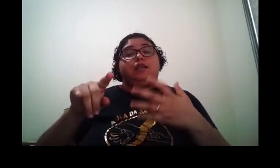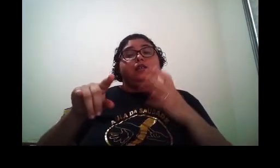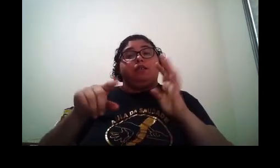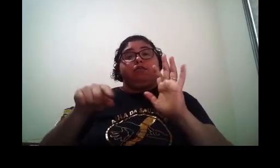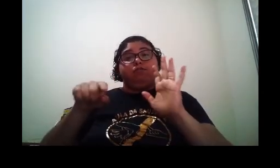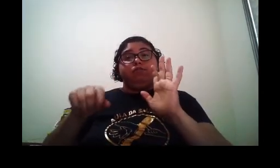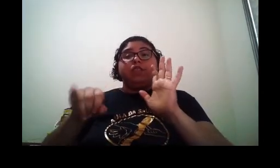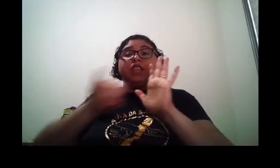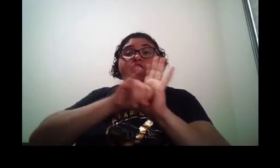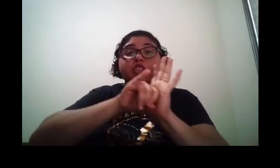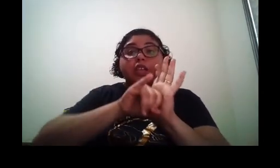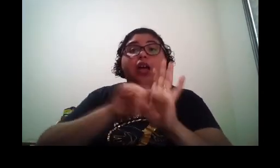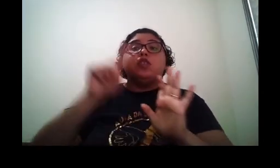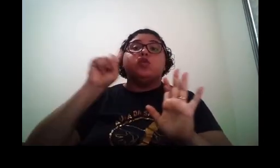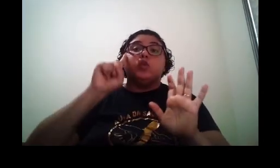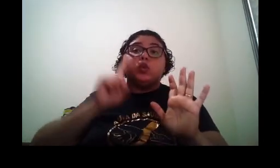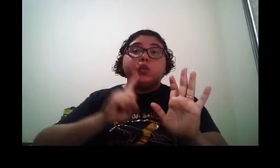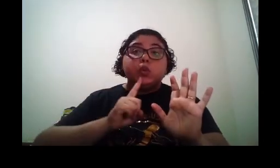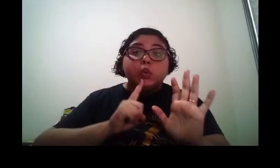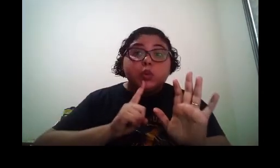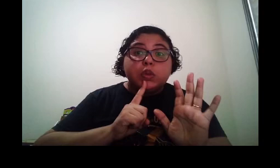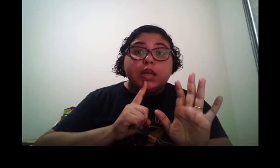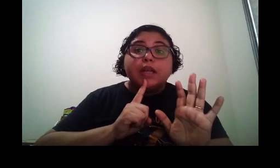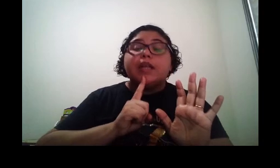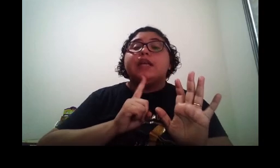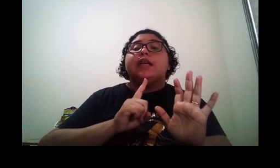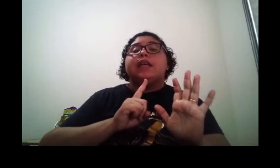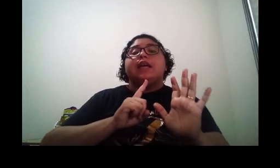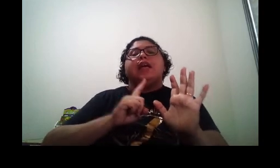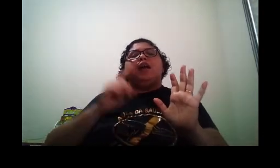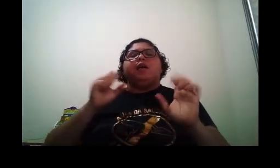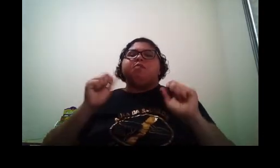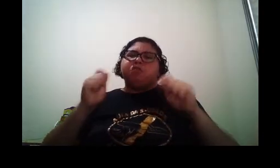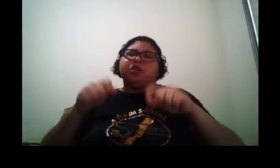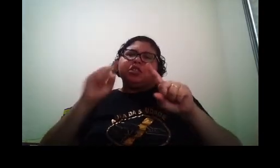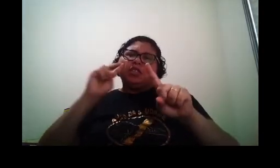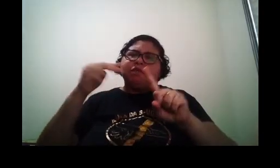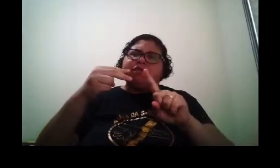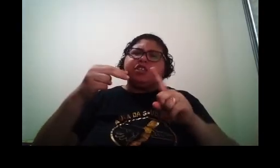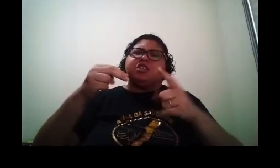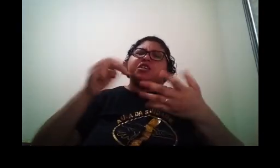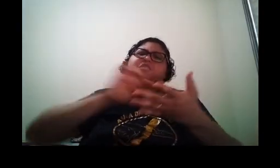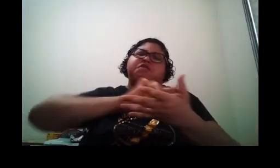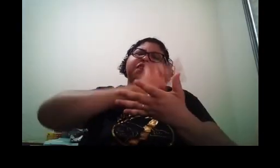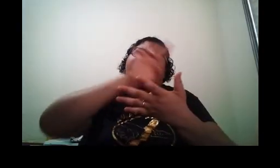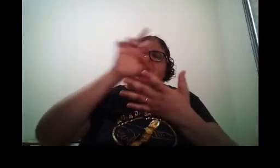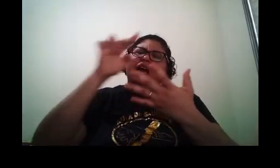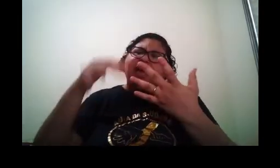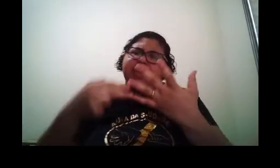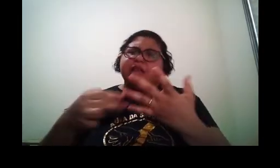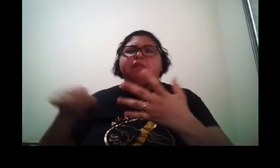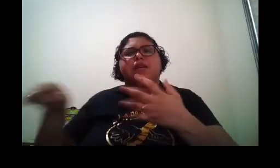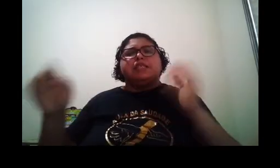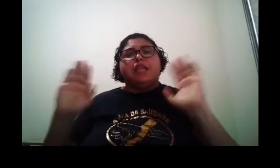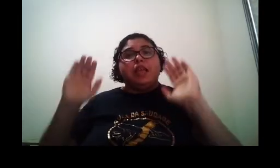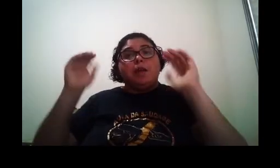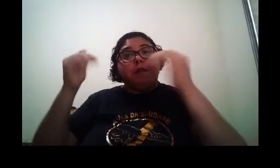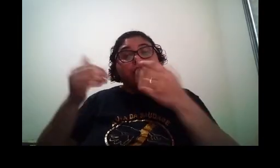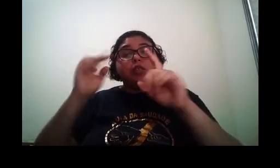relata a questão da identidade surda numa versão... Existem várias versões, né? Mas a visão que ele trabalha é a